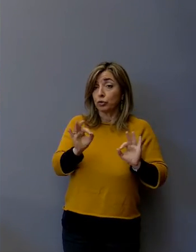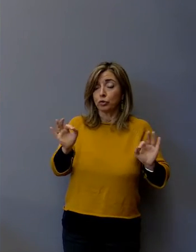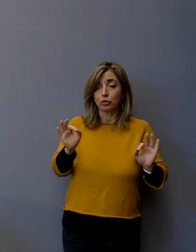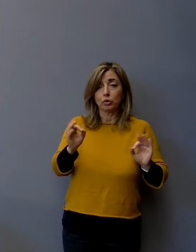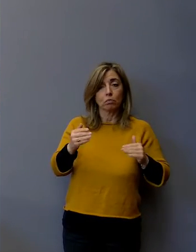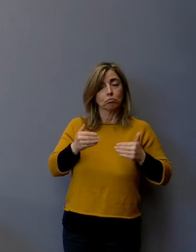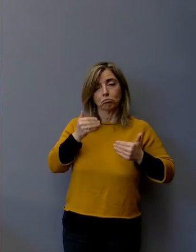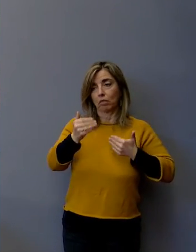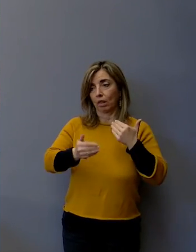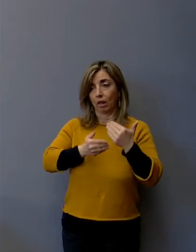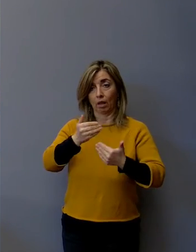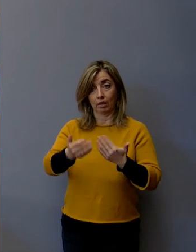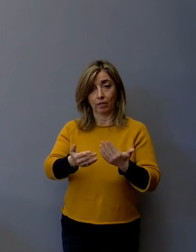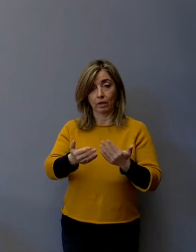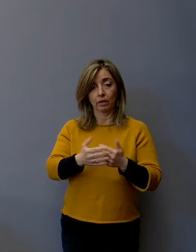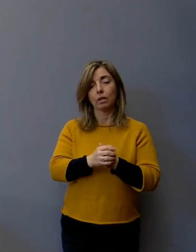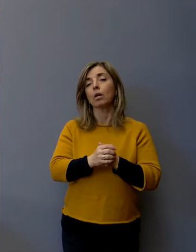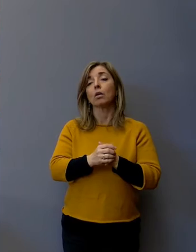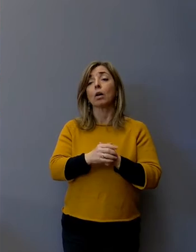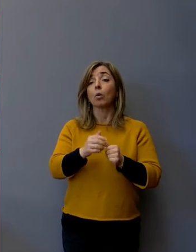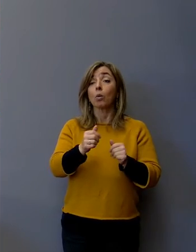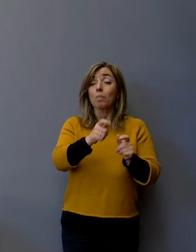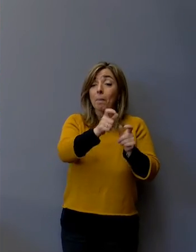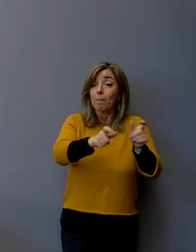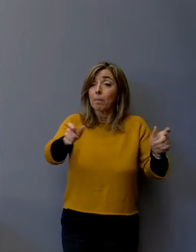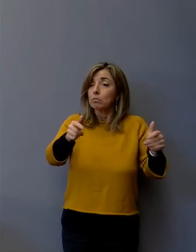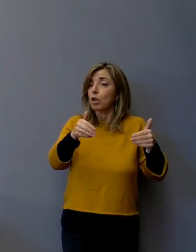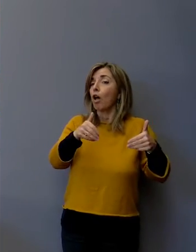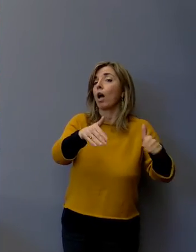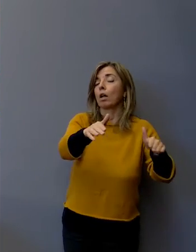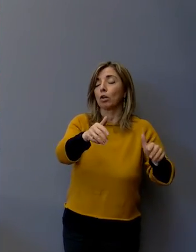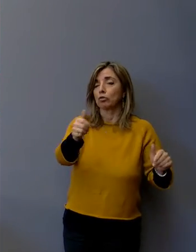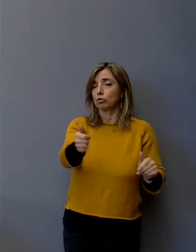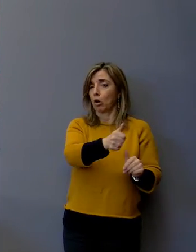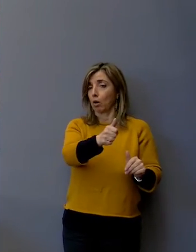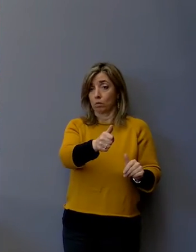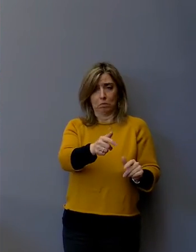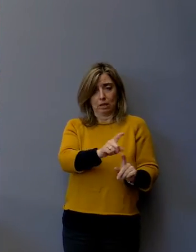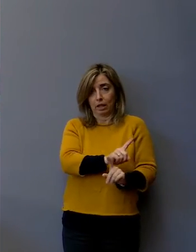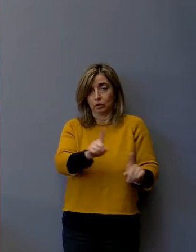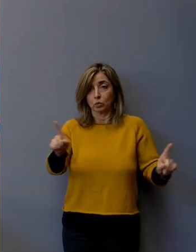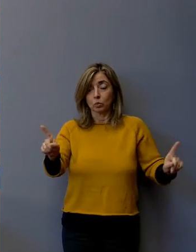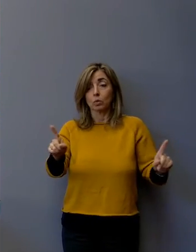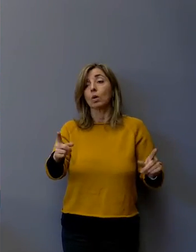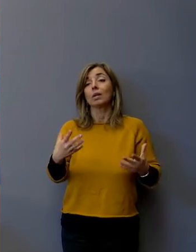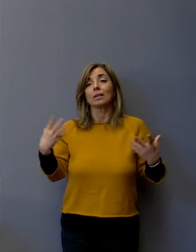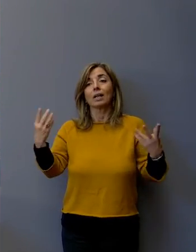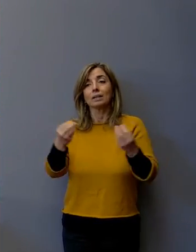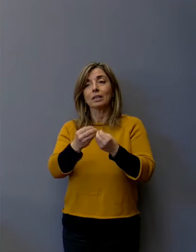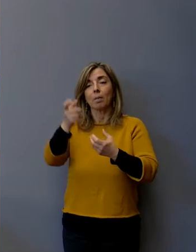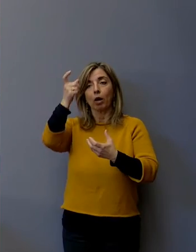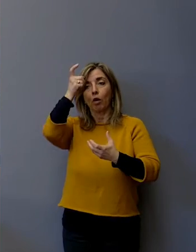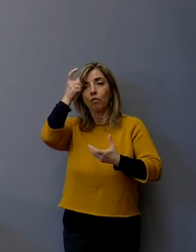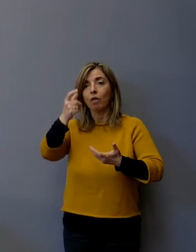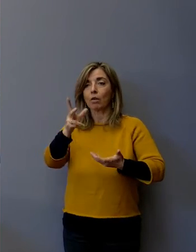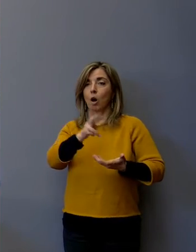mezzo metro non è stato lasciato solo nessuno abbiamo dato risorse insieme al governo e per i bonus a